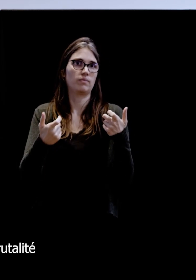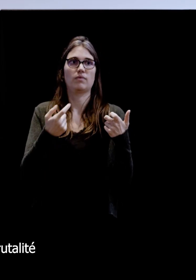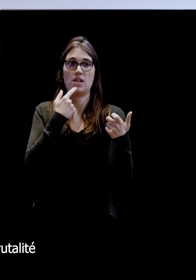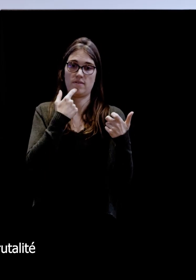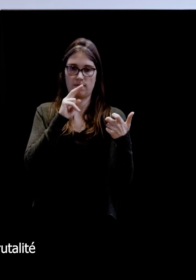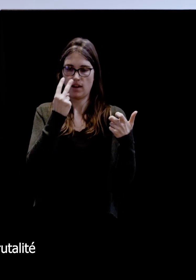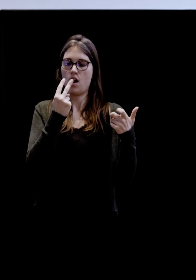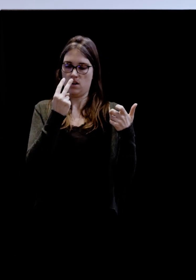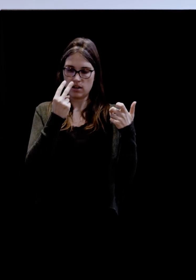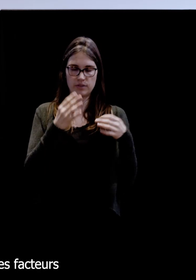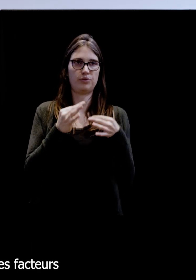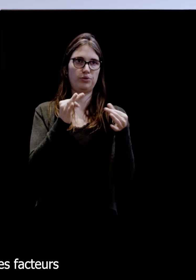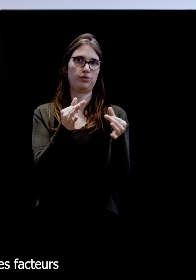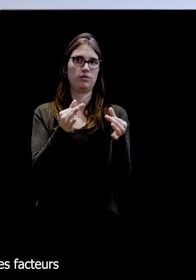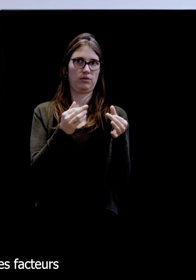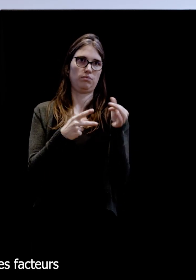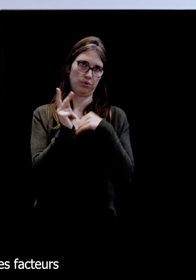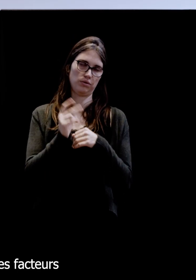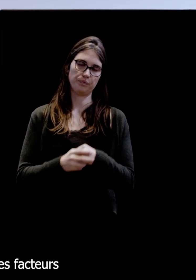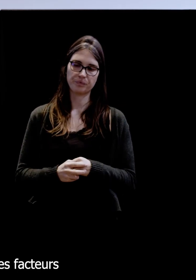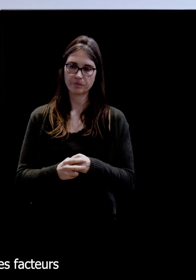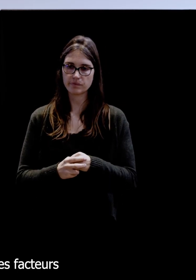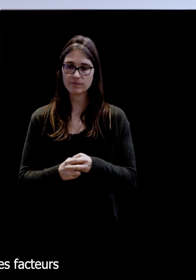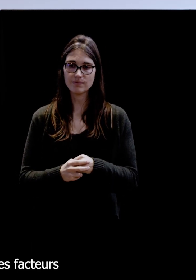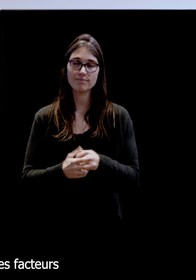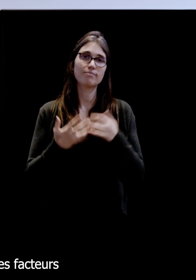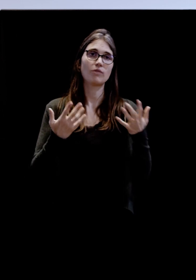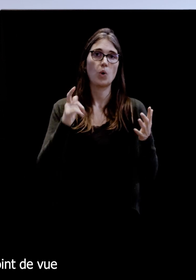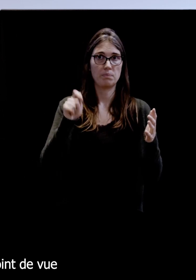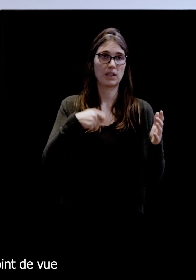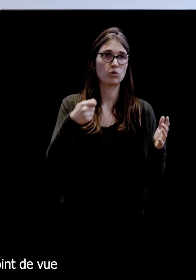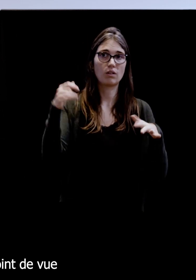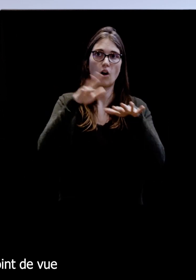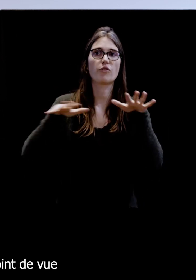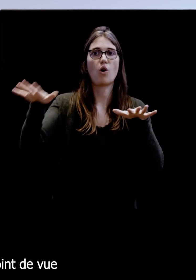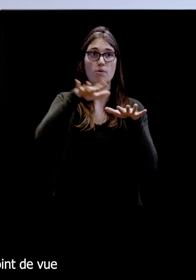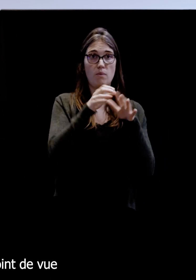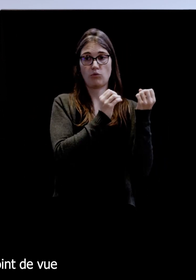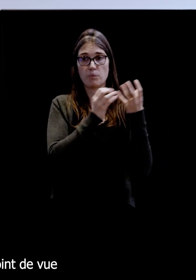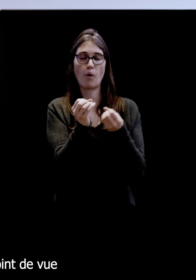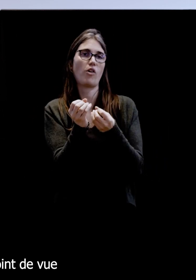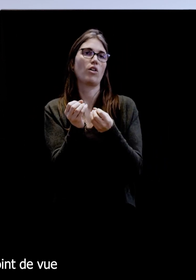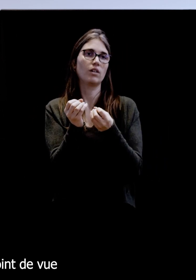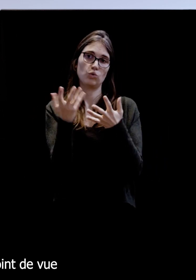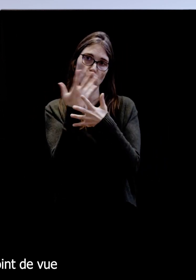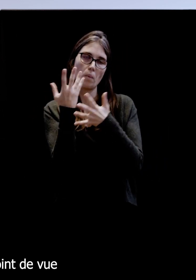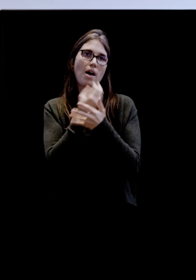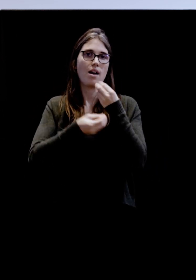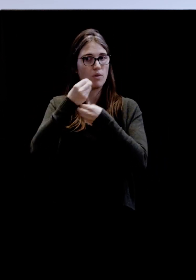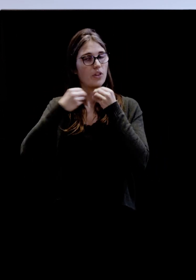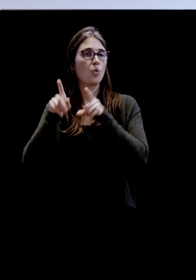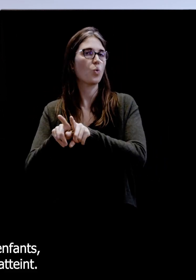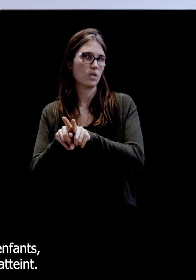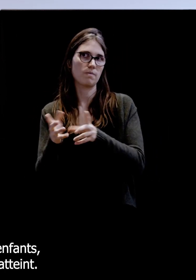vulnérabilité, en brutalité pour y arriver. Donc, il y a évidemment des facteurs qui sont... négatif de ce point de